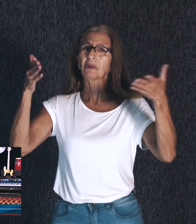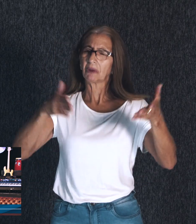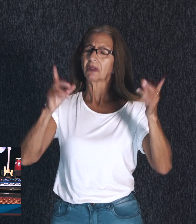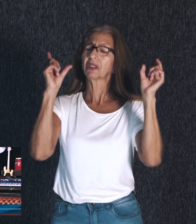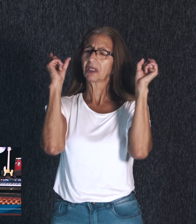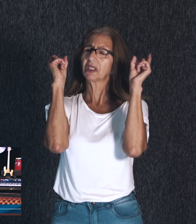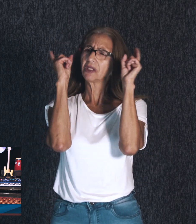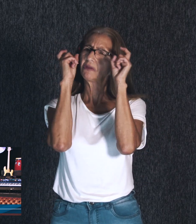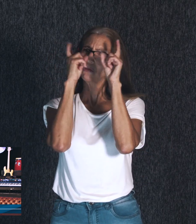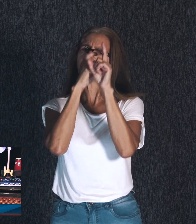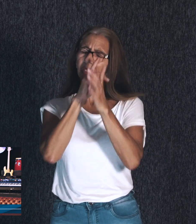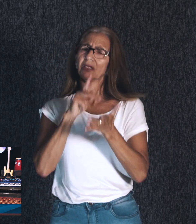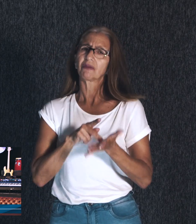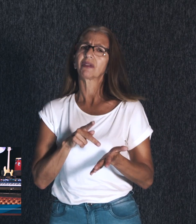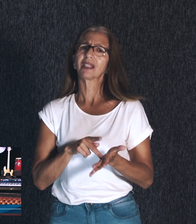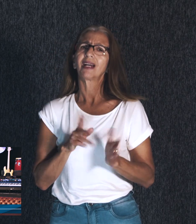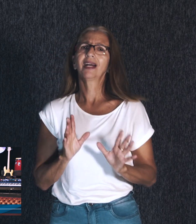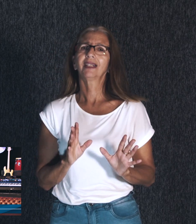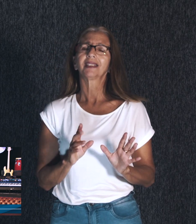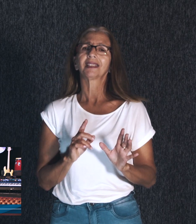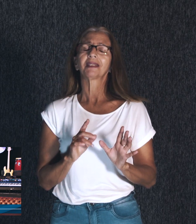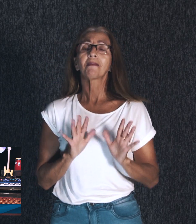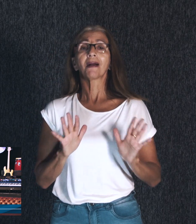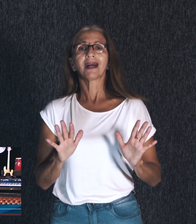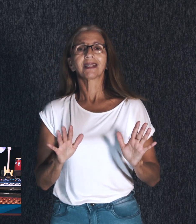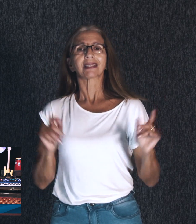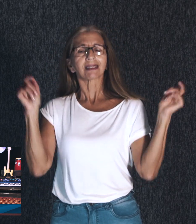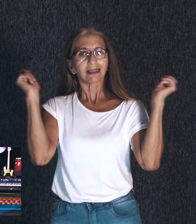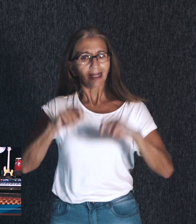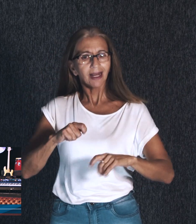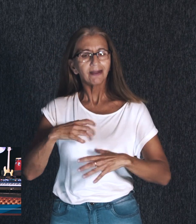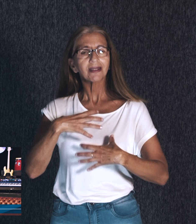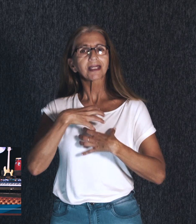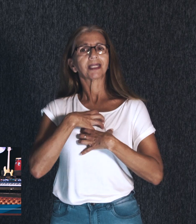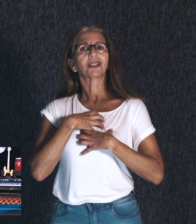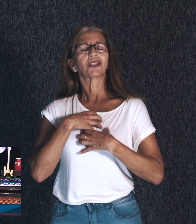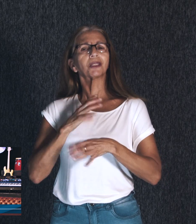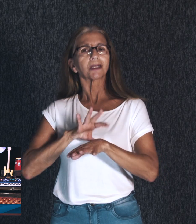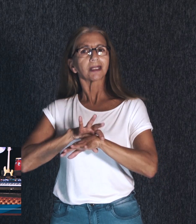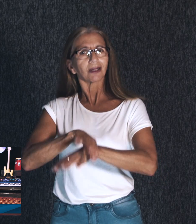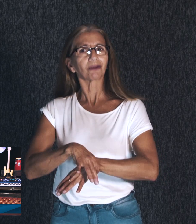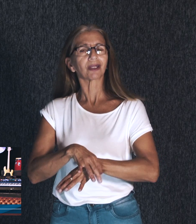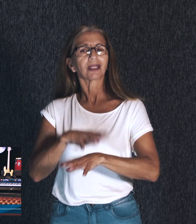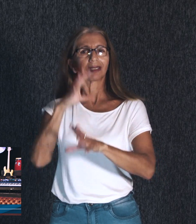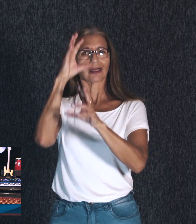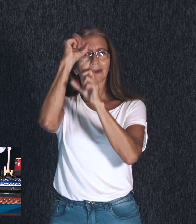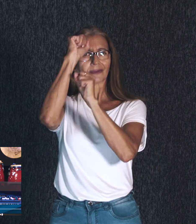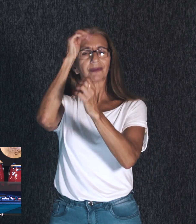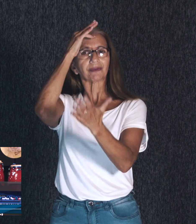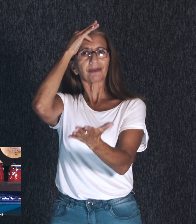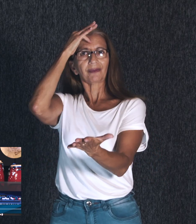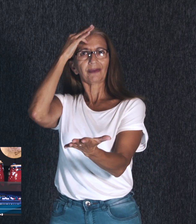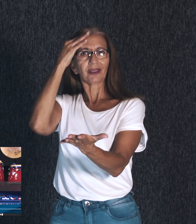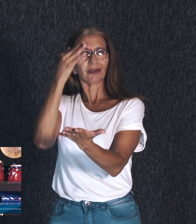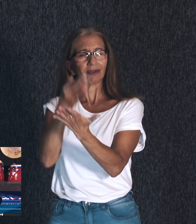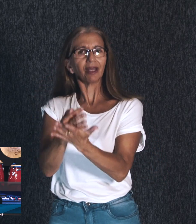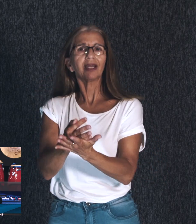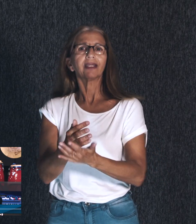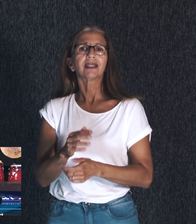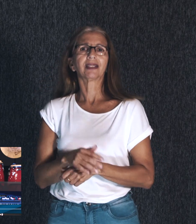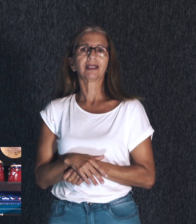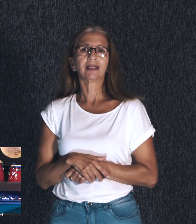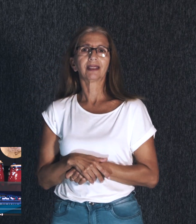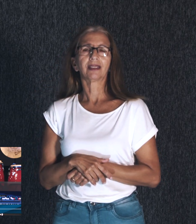vivendo, enfrentar tudo isso com segurança, com otimismo, com confiança e com fé, isso também